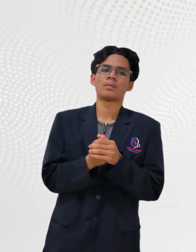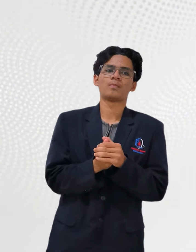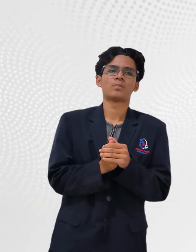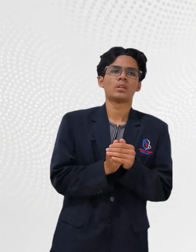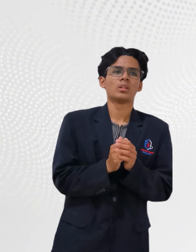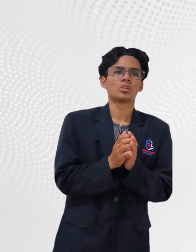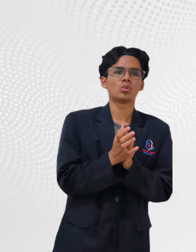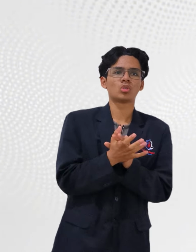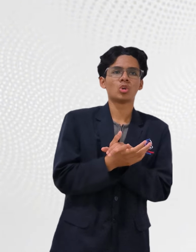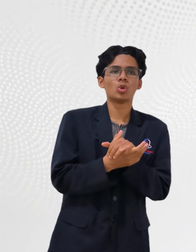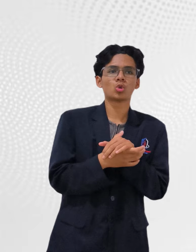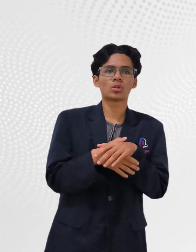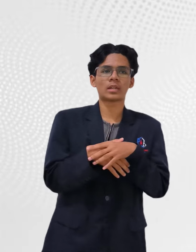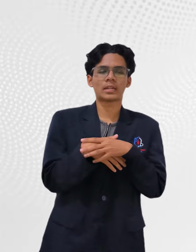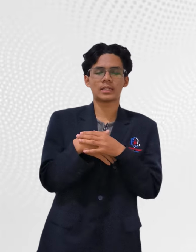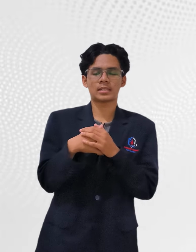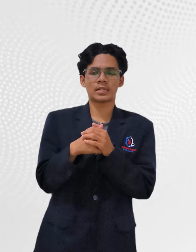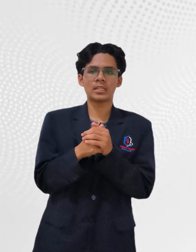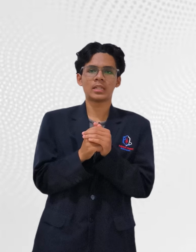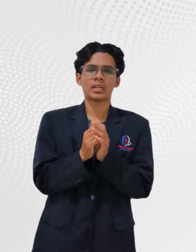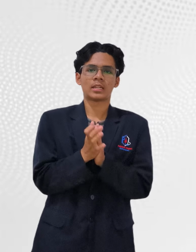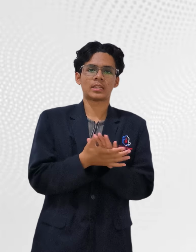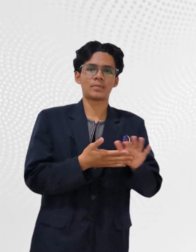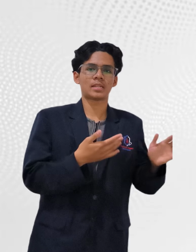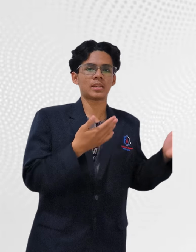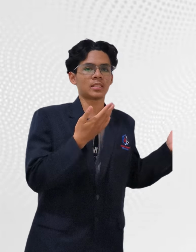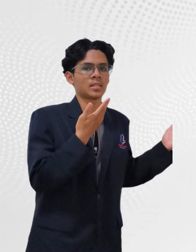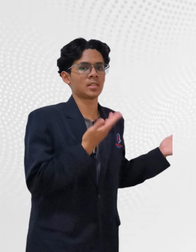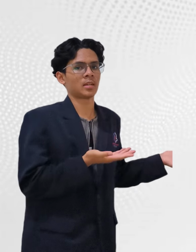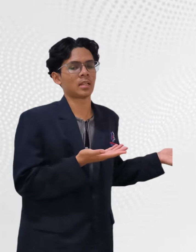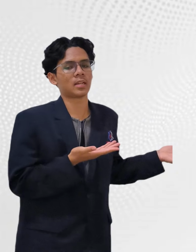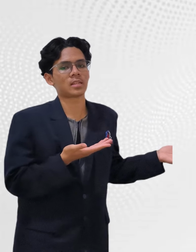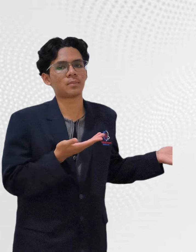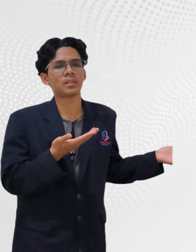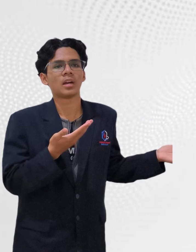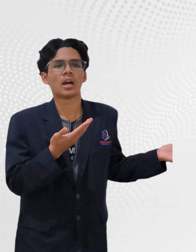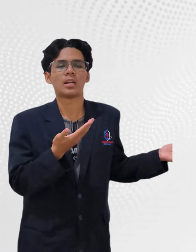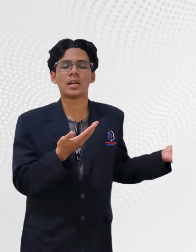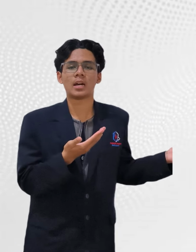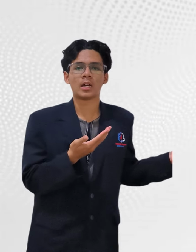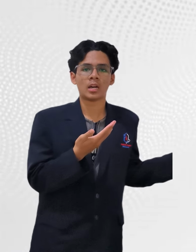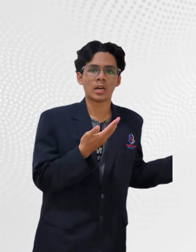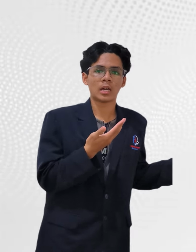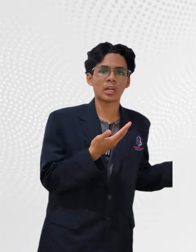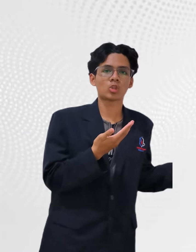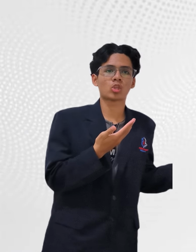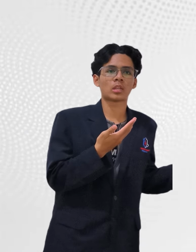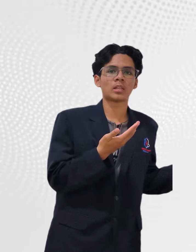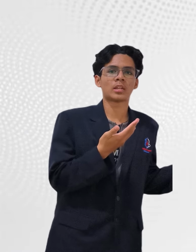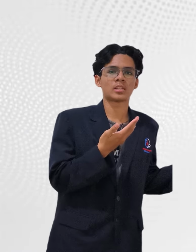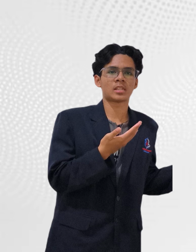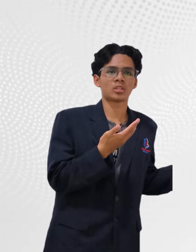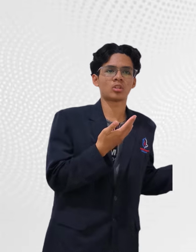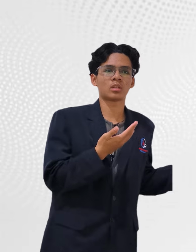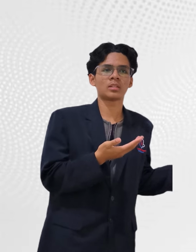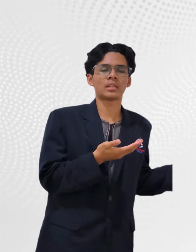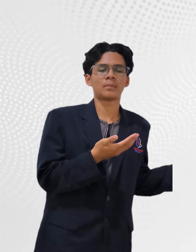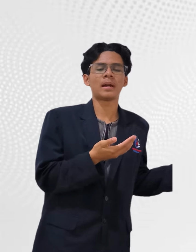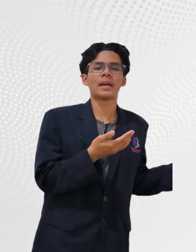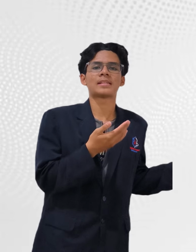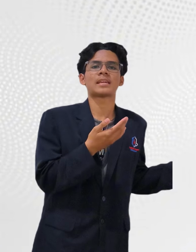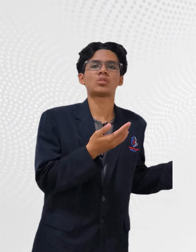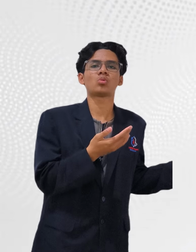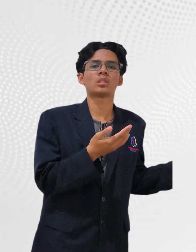paralel. Terus untuk rangkaian seri, kita bisa lihat di layar samping ada R total, resistansi